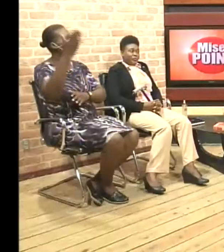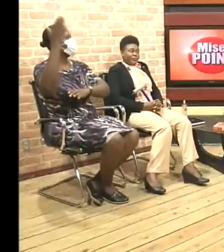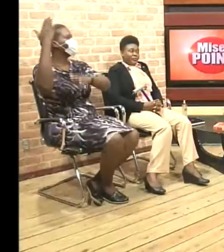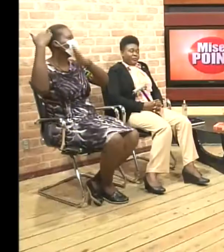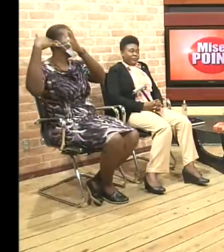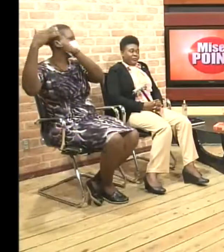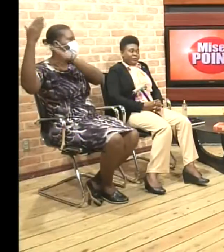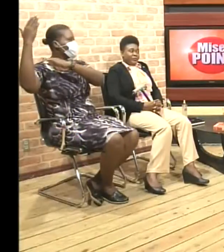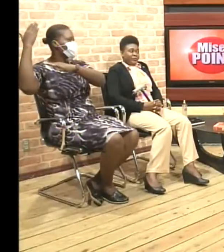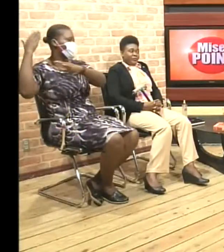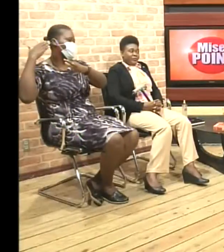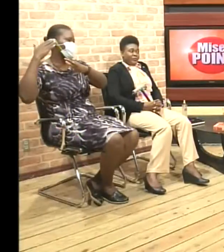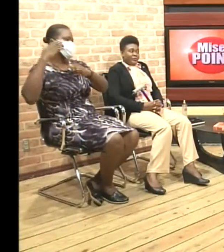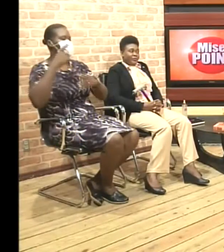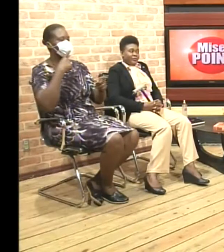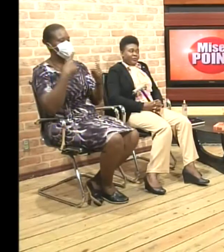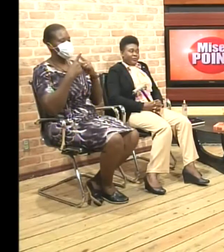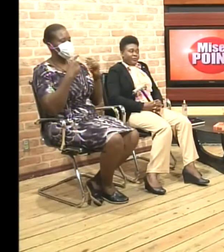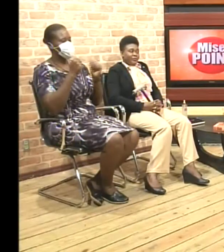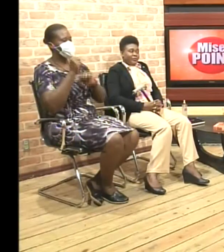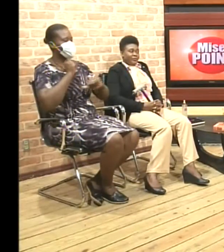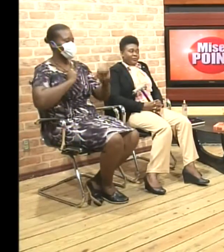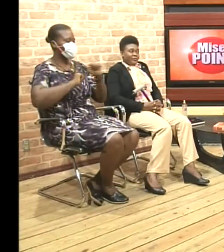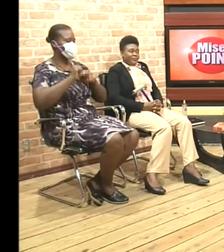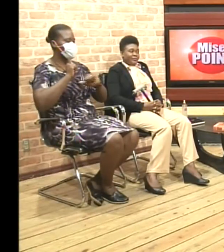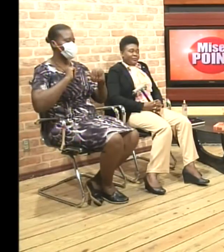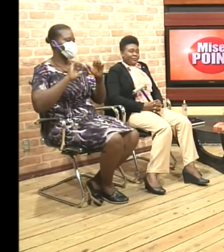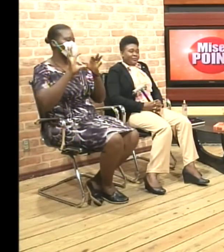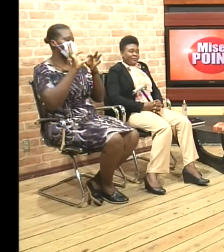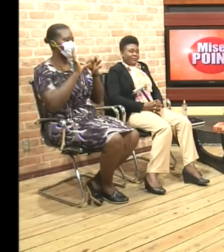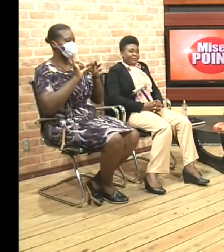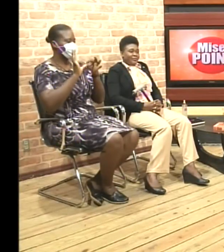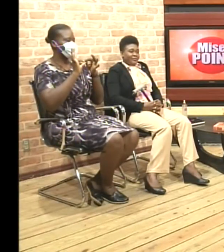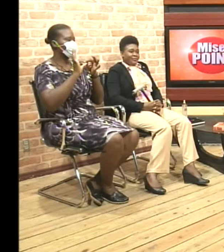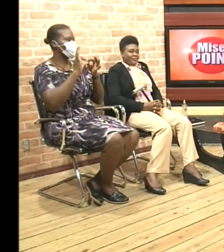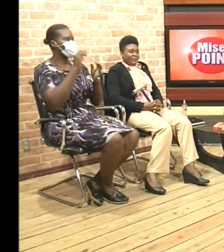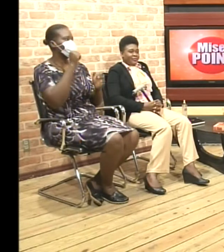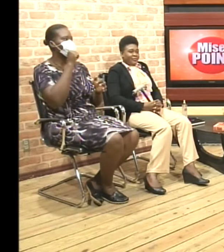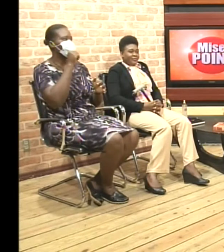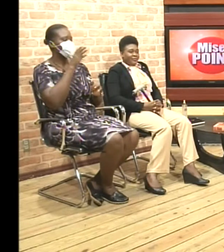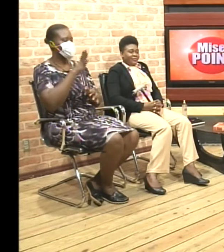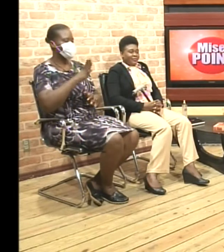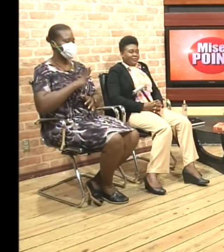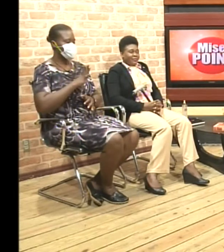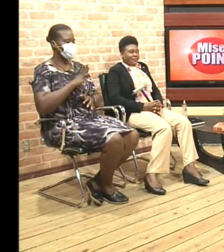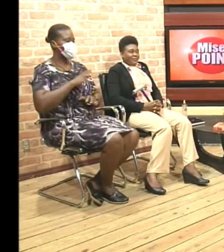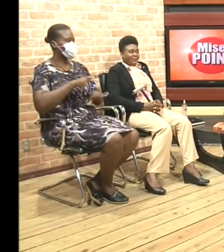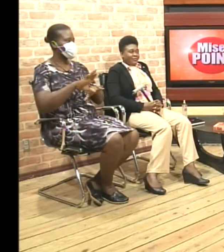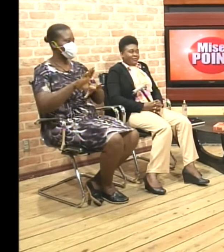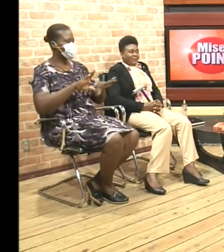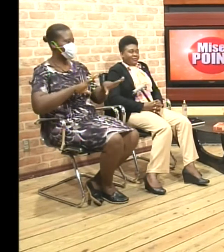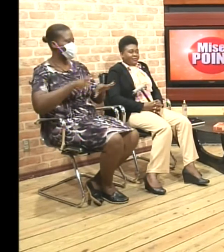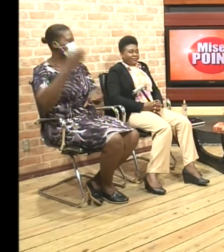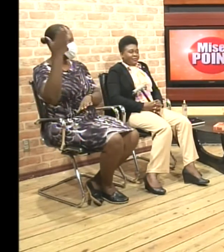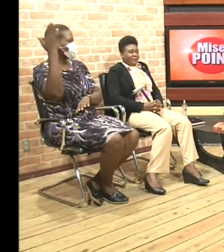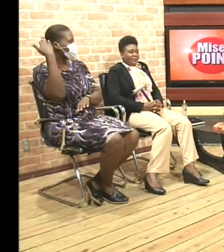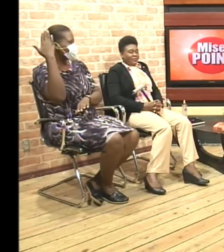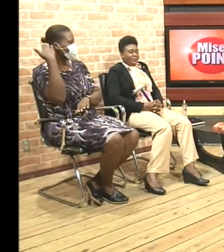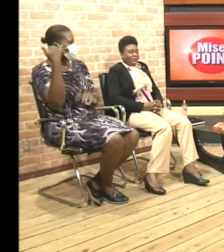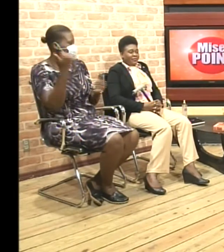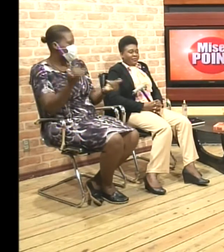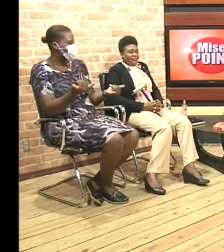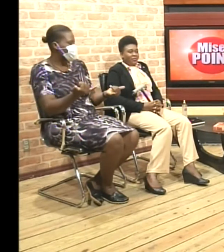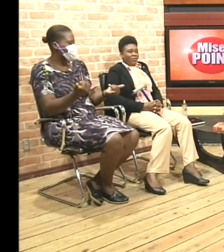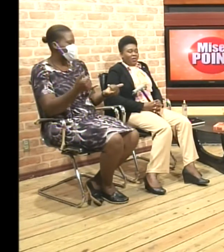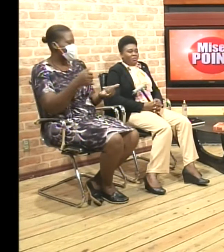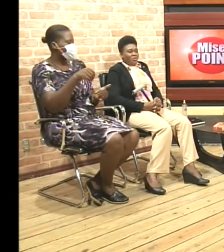et vous devez venir parler d'une activité que l'Union des femmes à mobilité réduite t'a pu organiser. À vous dire comme secrétaire d'État, qu'est-ce qui a changé, Madame